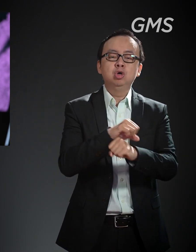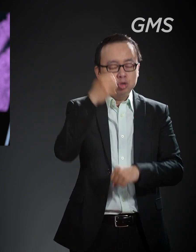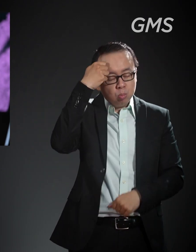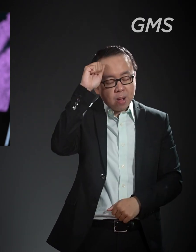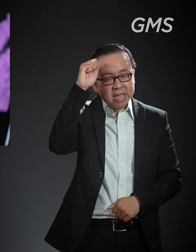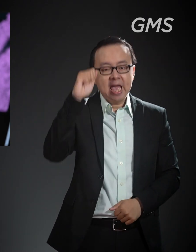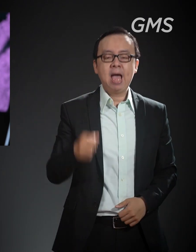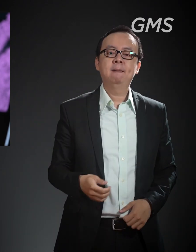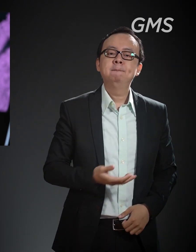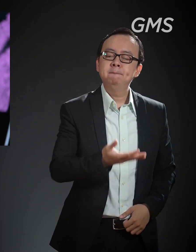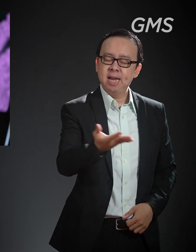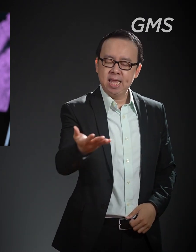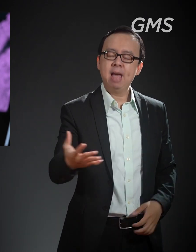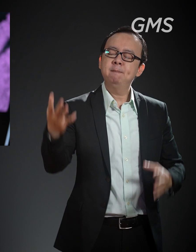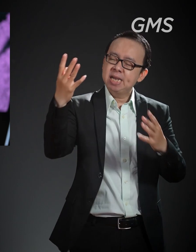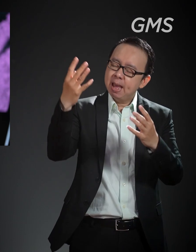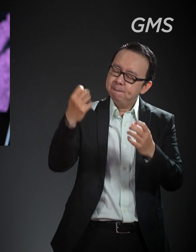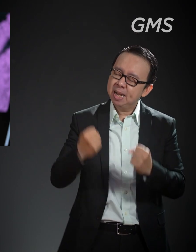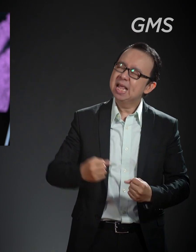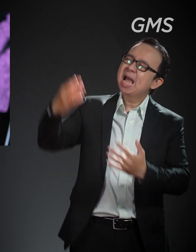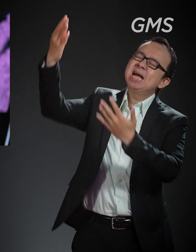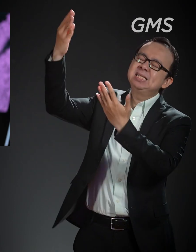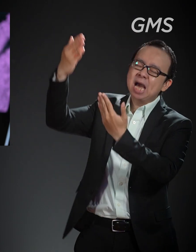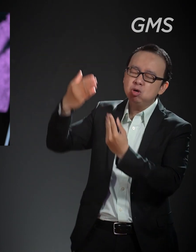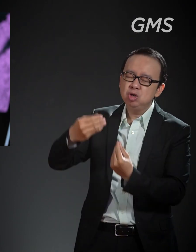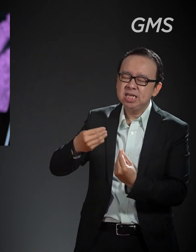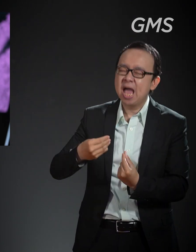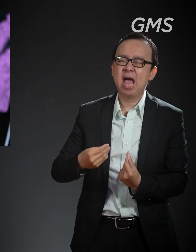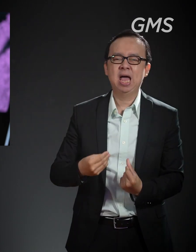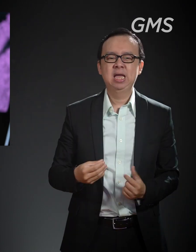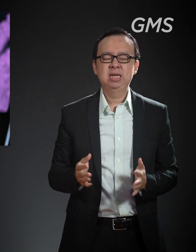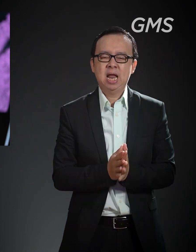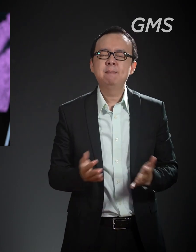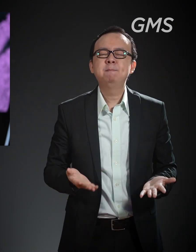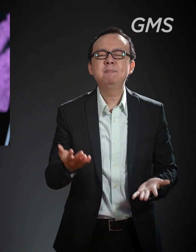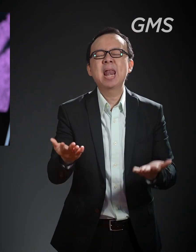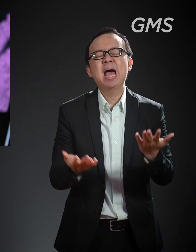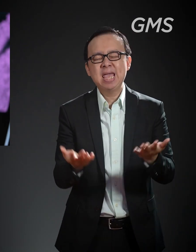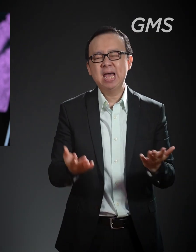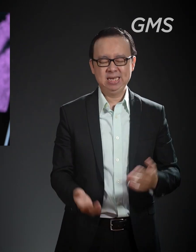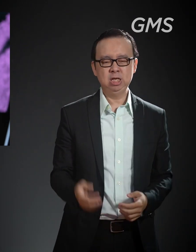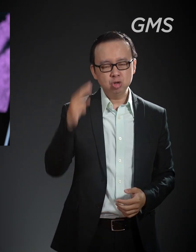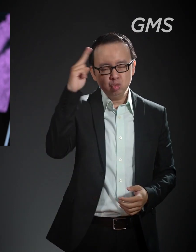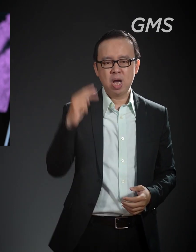beroleh karis atau karisma untuk mengambil bagian dalam pelayanan kepada orang-orang kudus di Yerusalem.